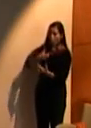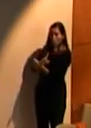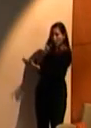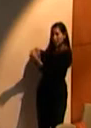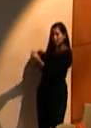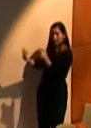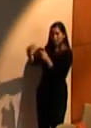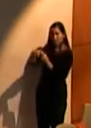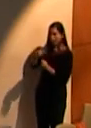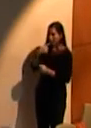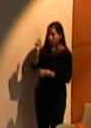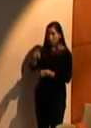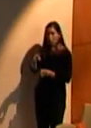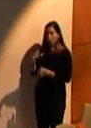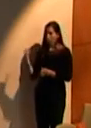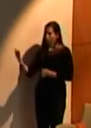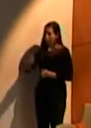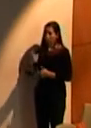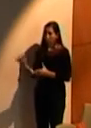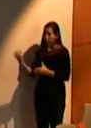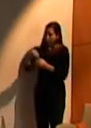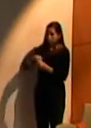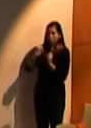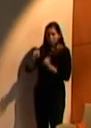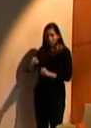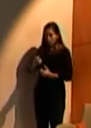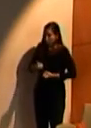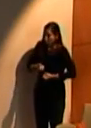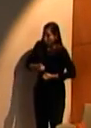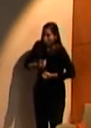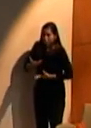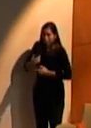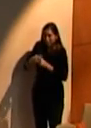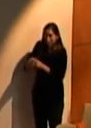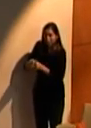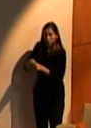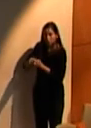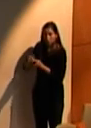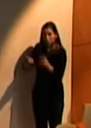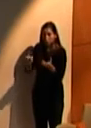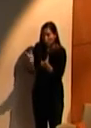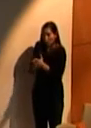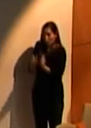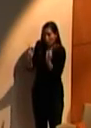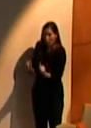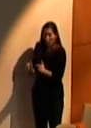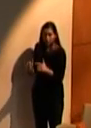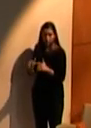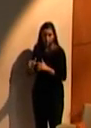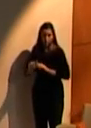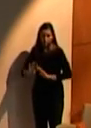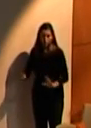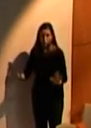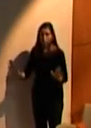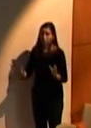chacun puisse participer à sa manière, donner ce qu'il voulait le temps où il était présent. Et puis, voilà, et c'est